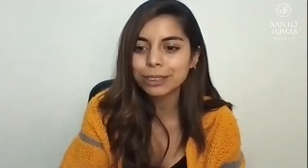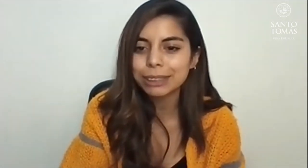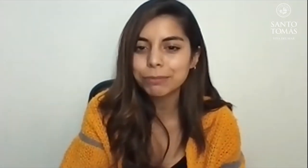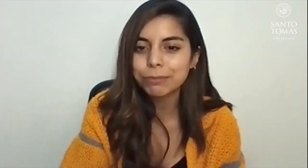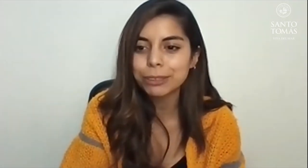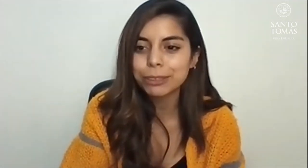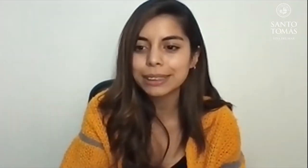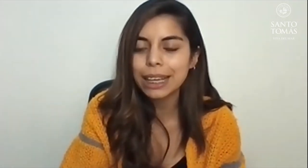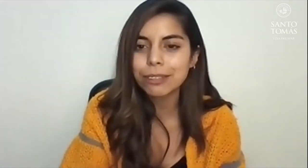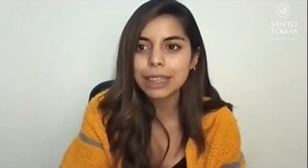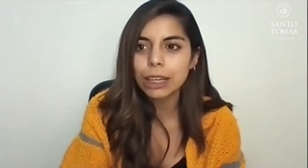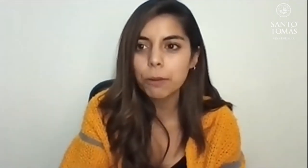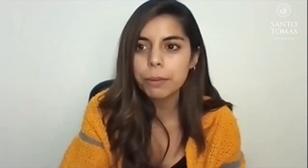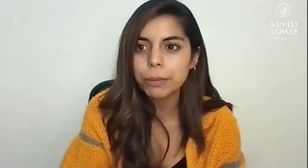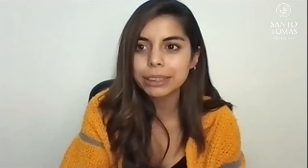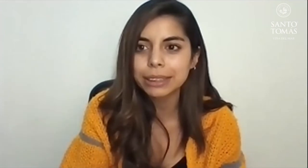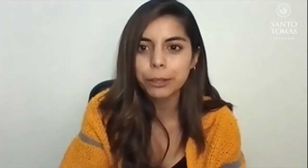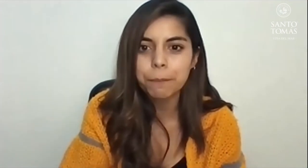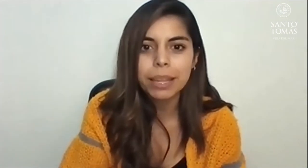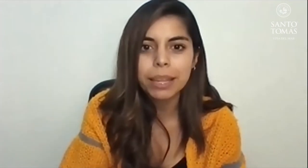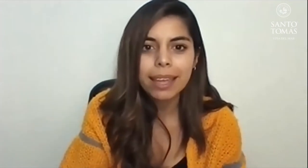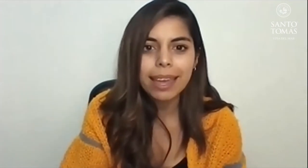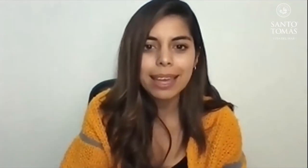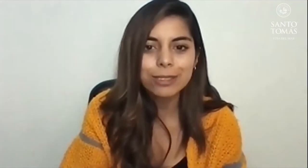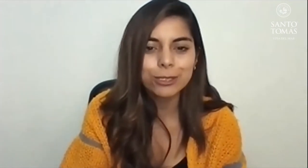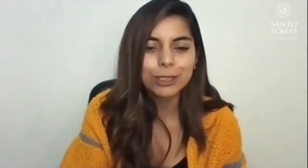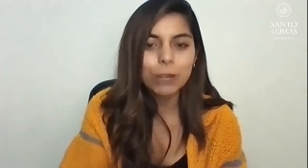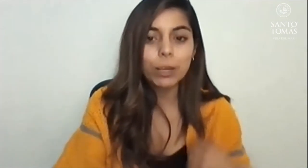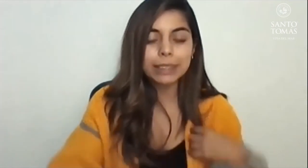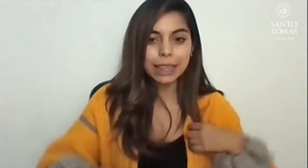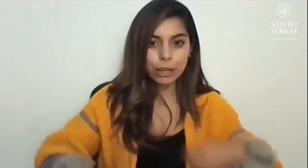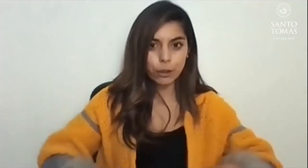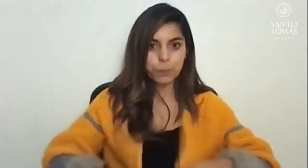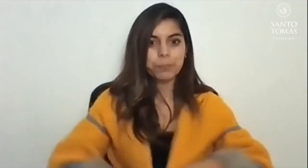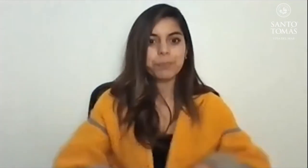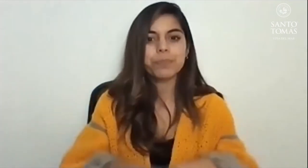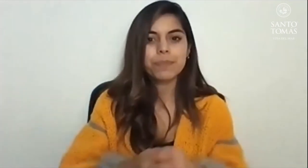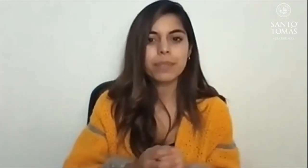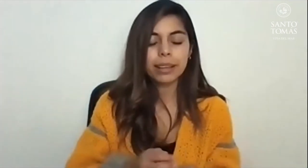pero secos, secos memorizando. Entonces, lo voy a hacer y...